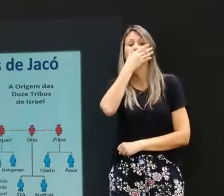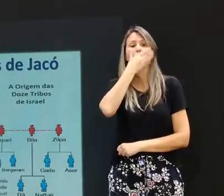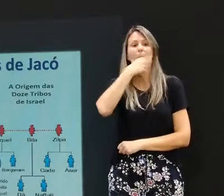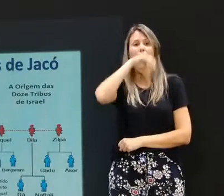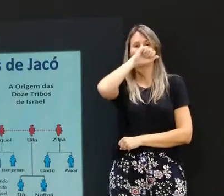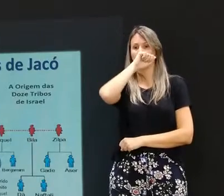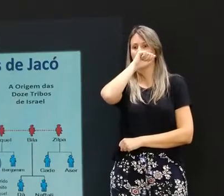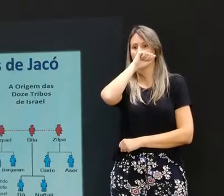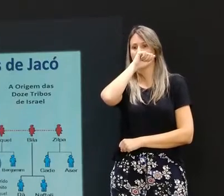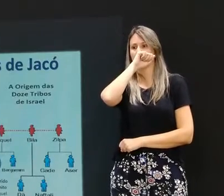Jacó, ele é o pai.